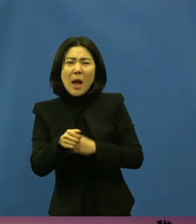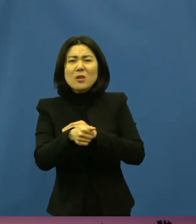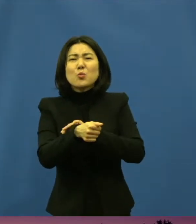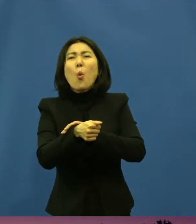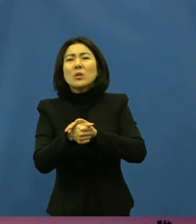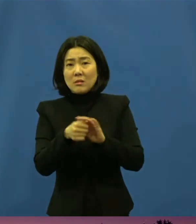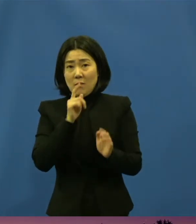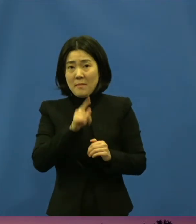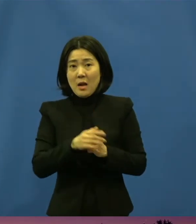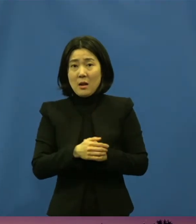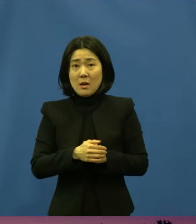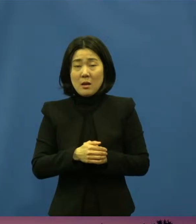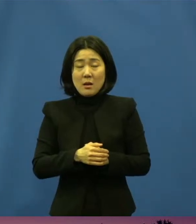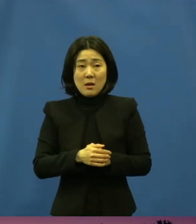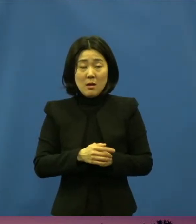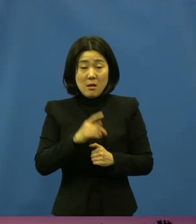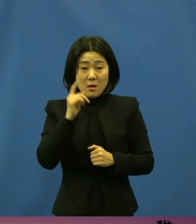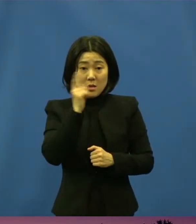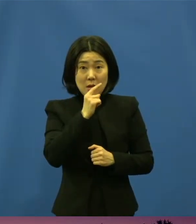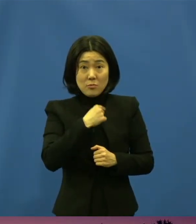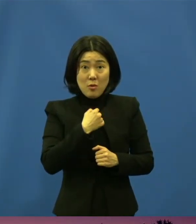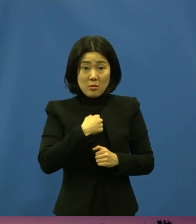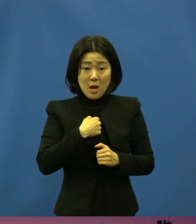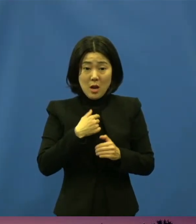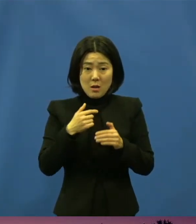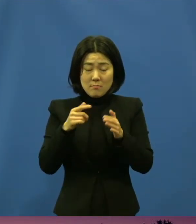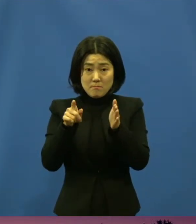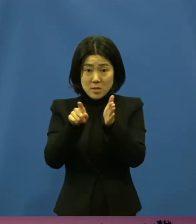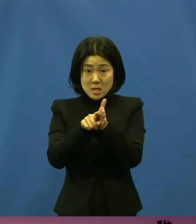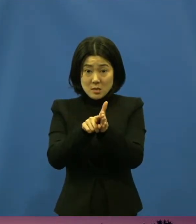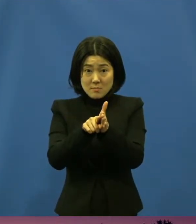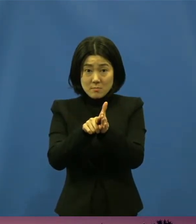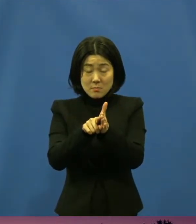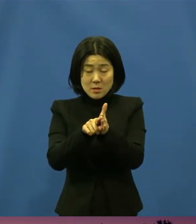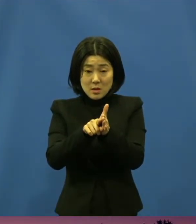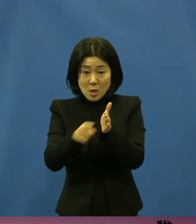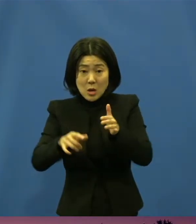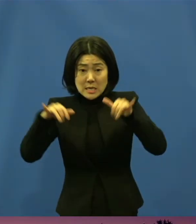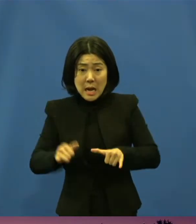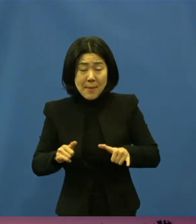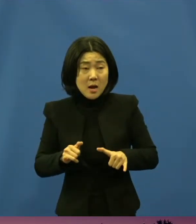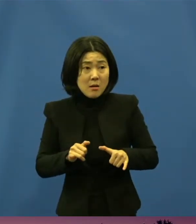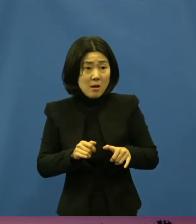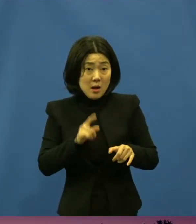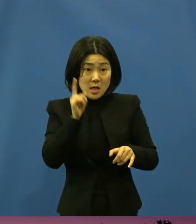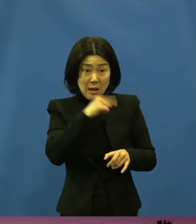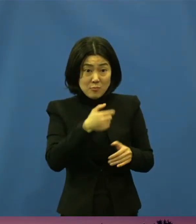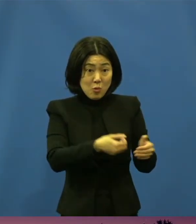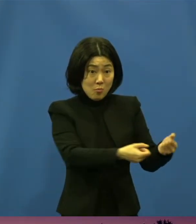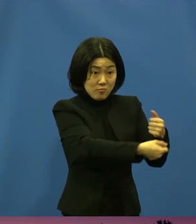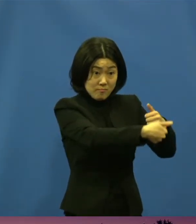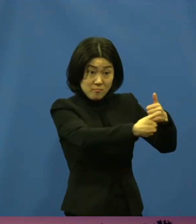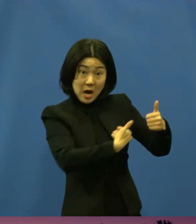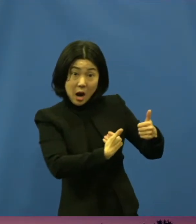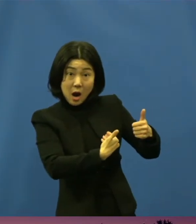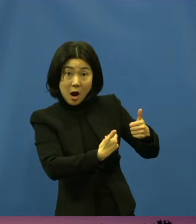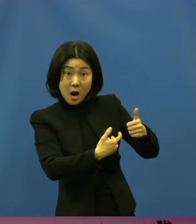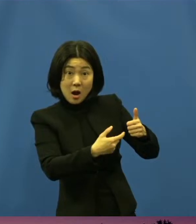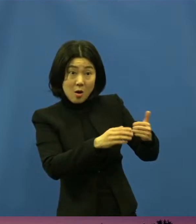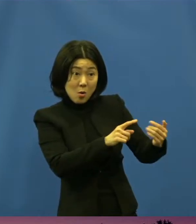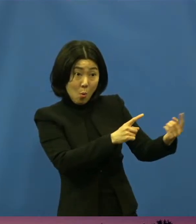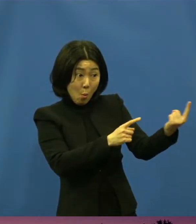여러분 이게 참 어려운 거예요. 이번 주에 제가 감호교회에 대한 얘기를 할 텐데 일맥상통하는 거예요.